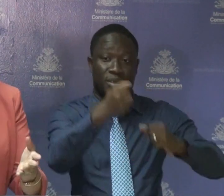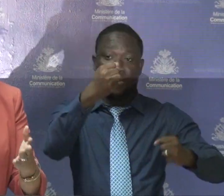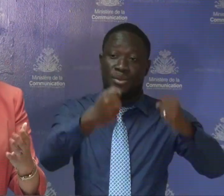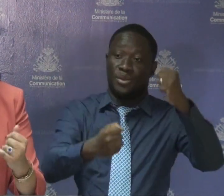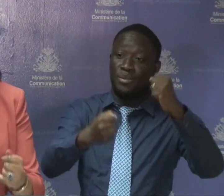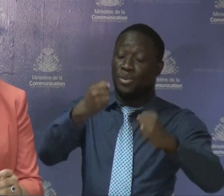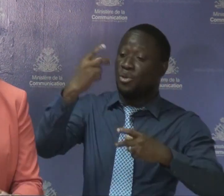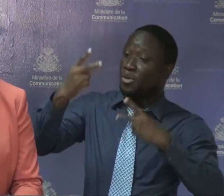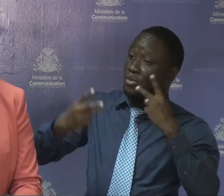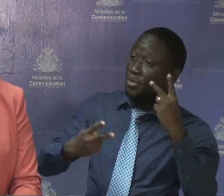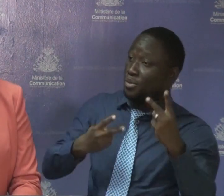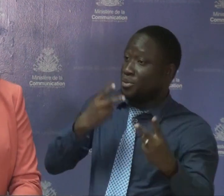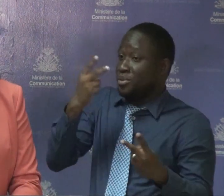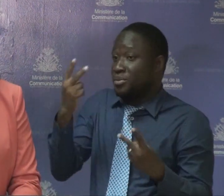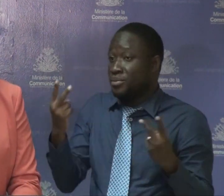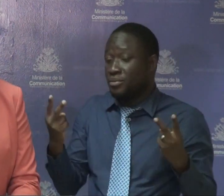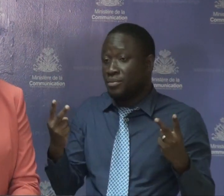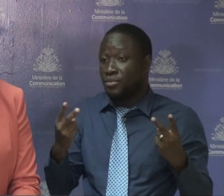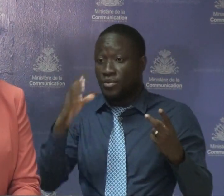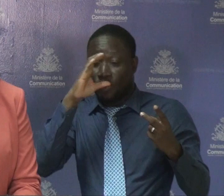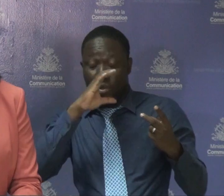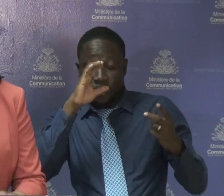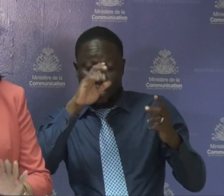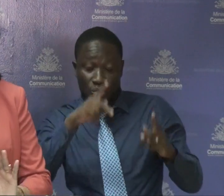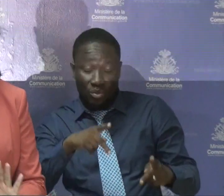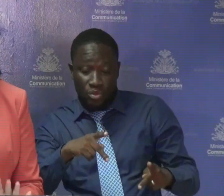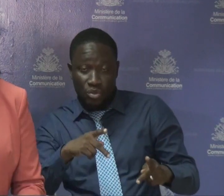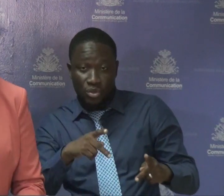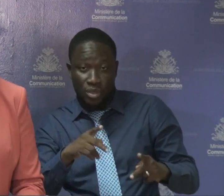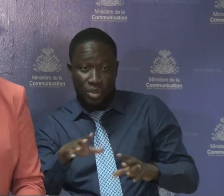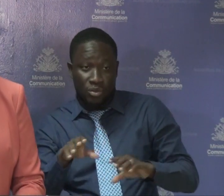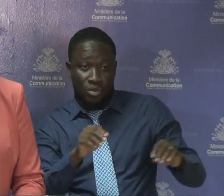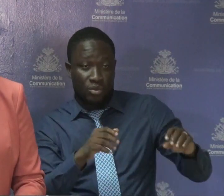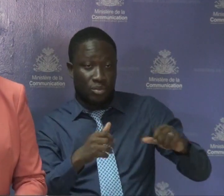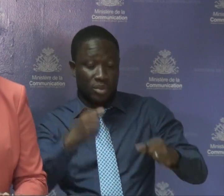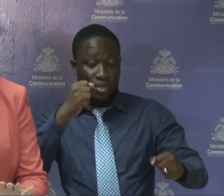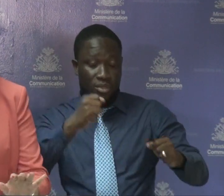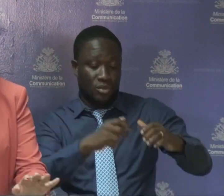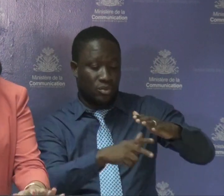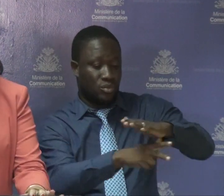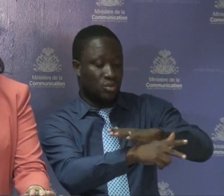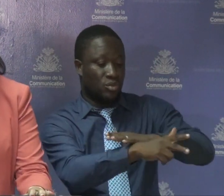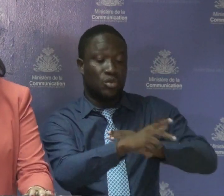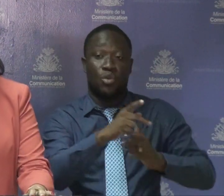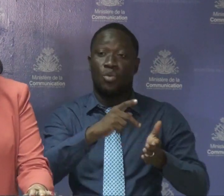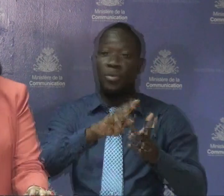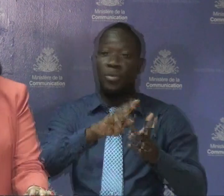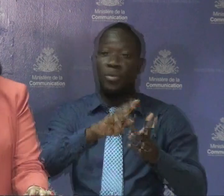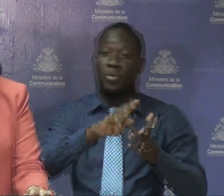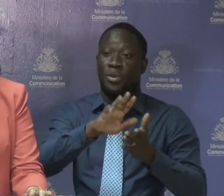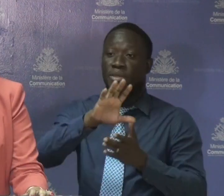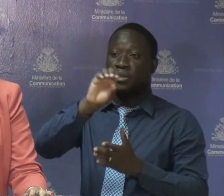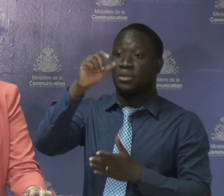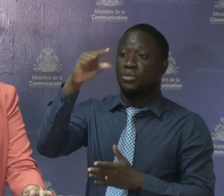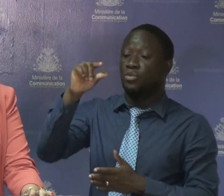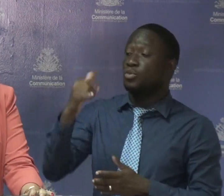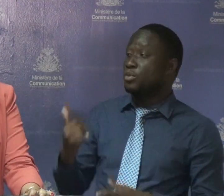visiter, vous allez chercher un monde et puis après ça, vous déplacer. Je ne dis pas,